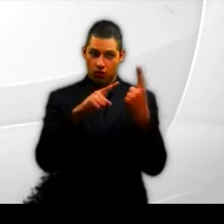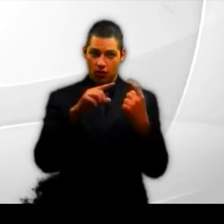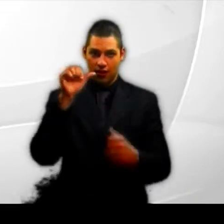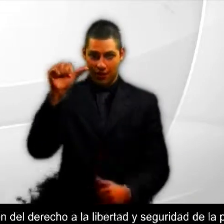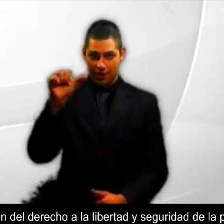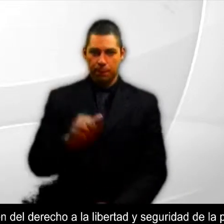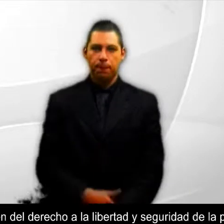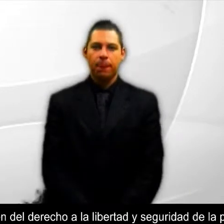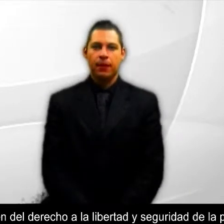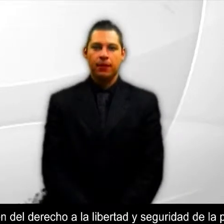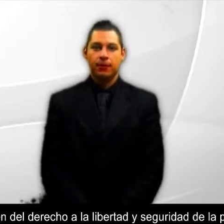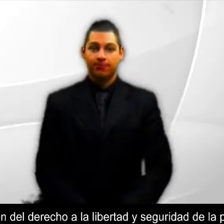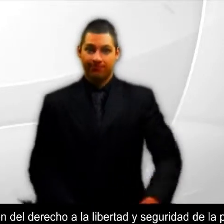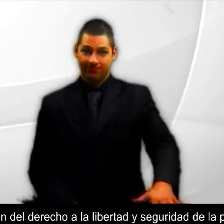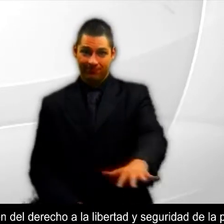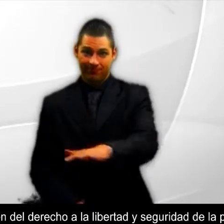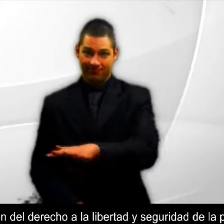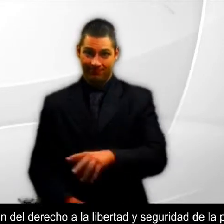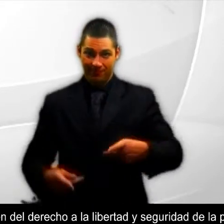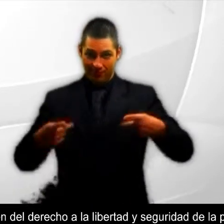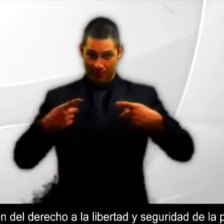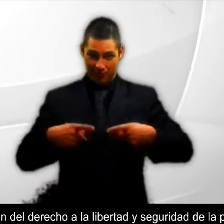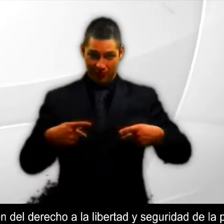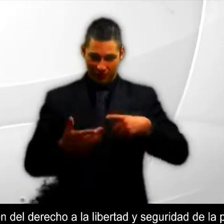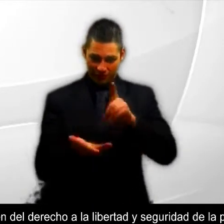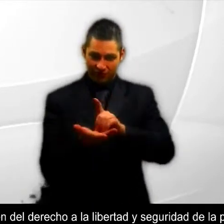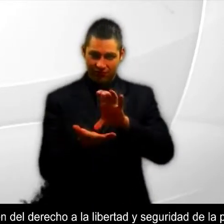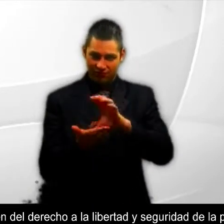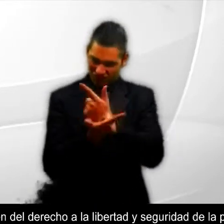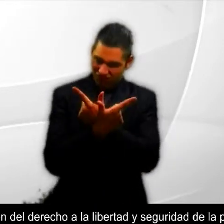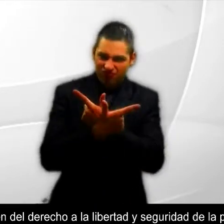a. Disfruten del derecho a la libertad y seguridad de la persona.